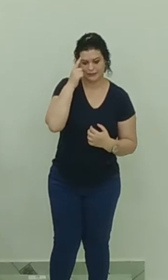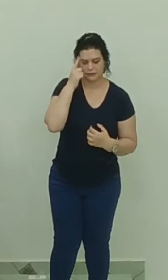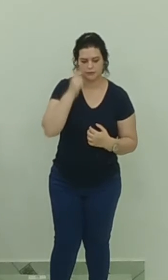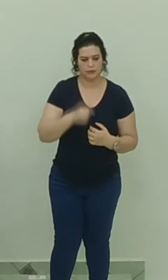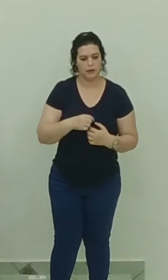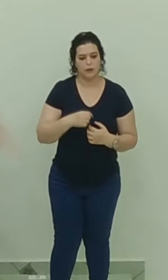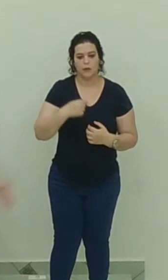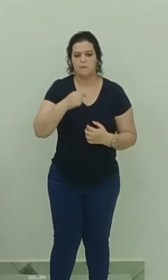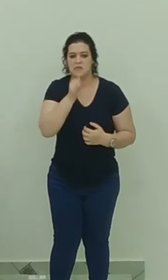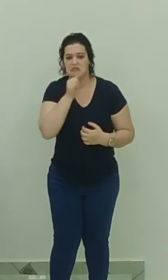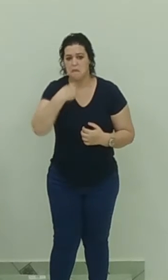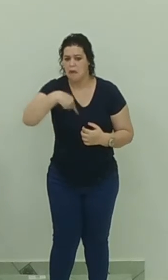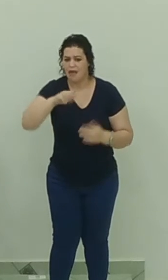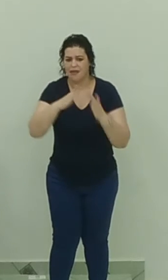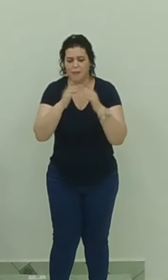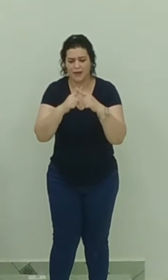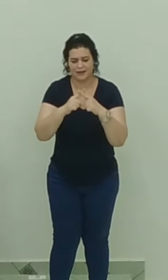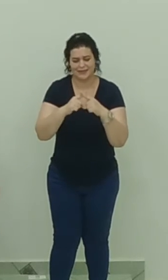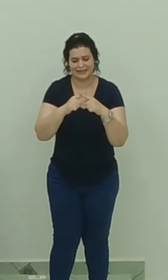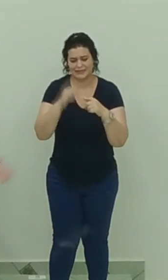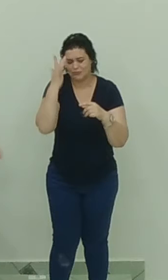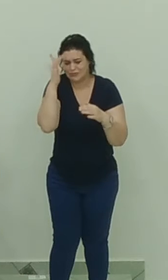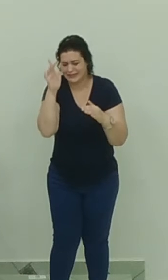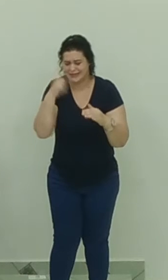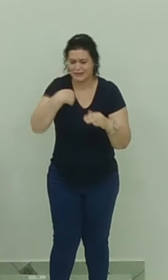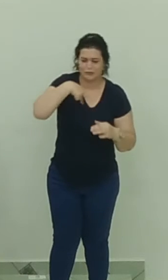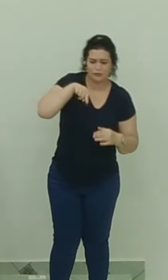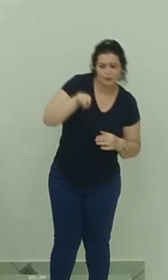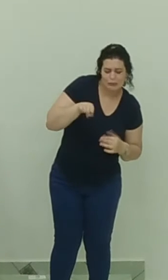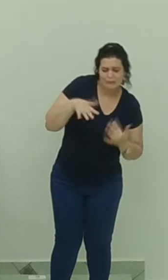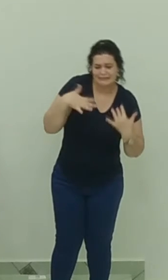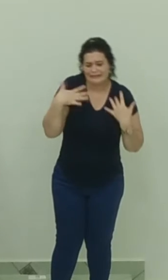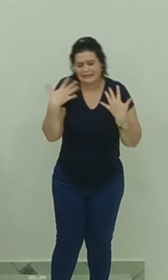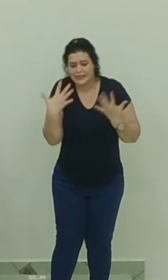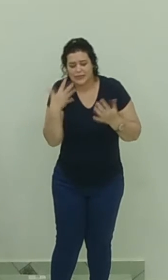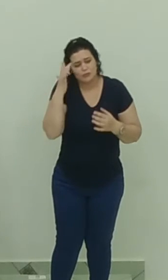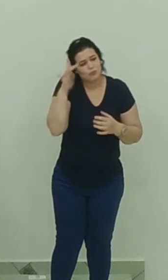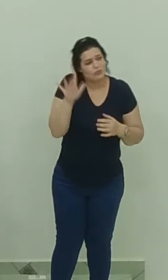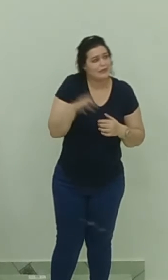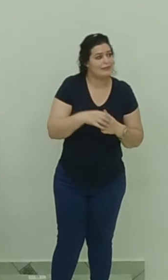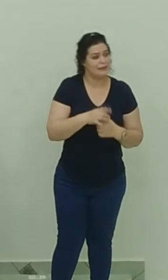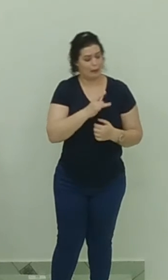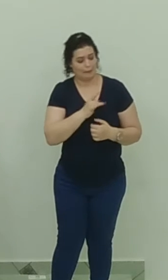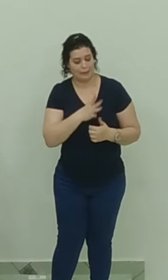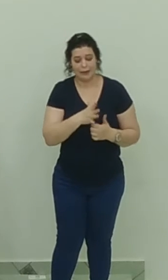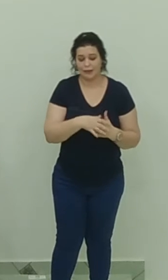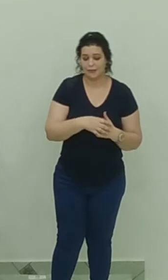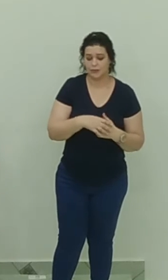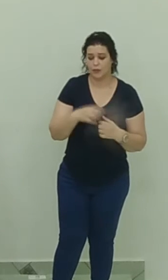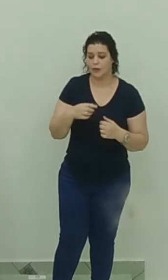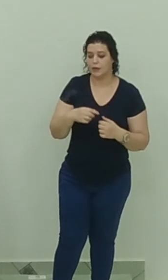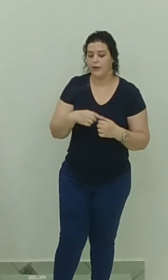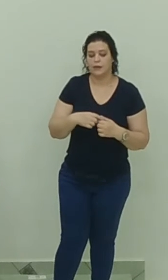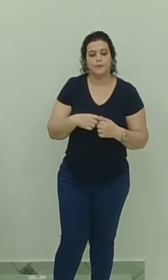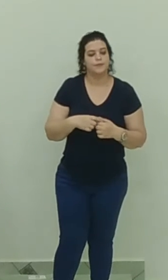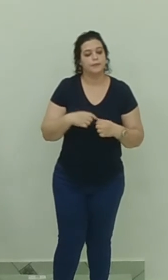casa serviremos ao Senhor. Temos que decidir. E se o povo ficasse com medo do mar, do